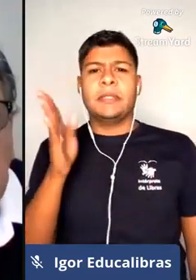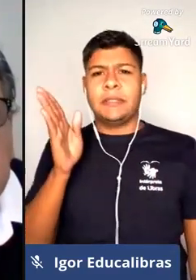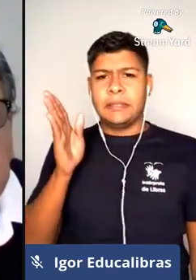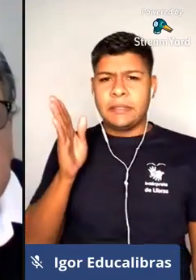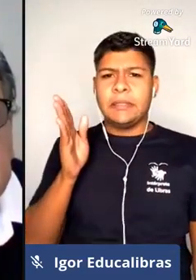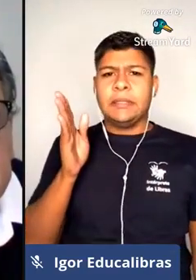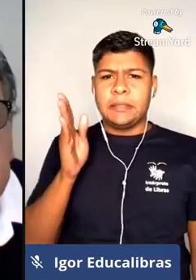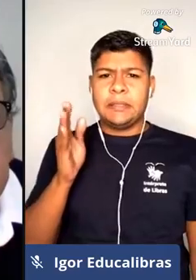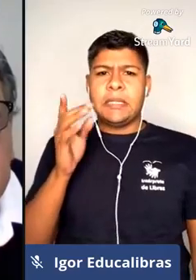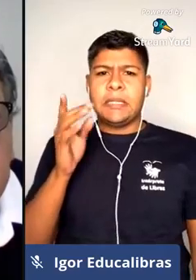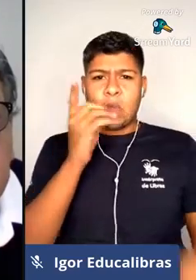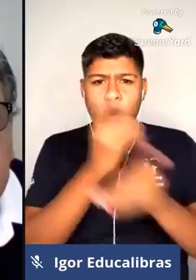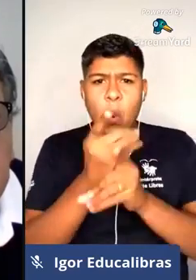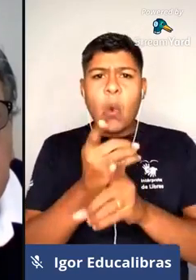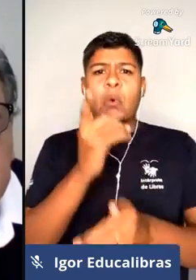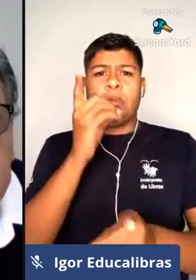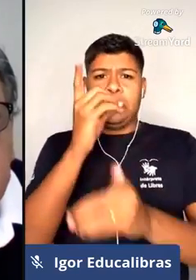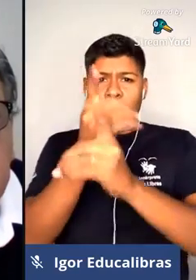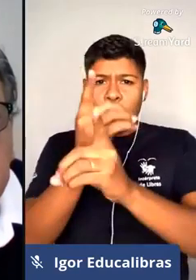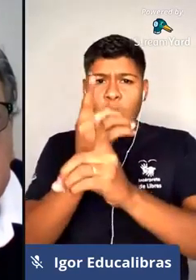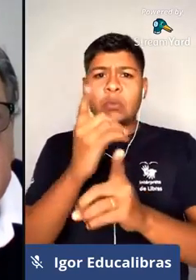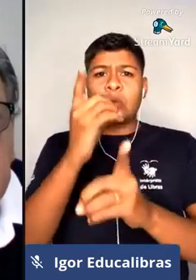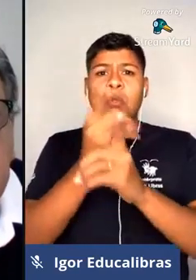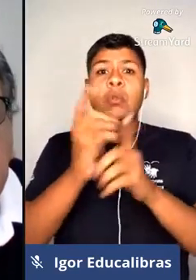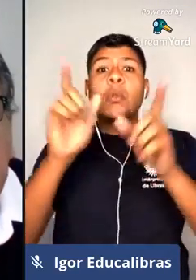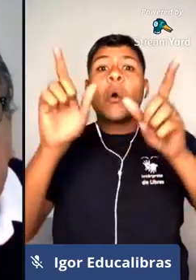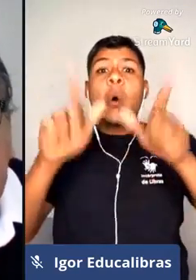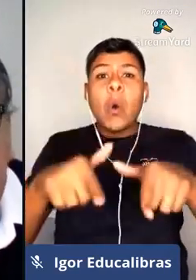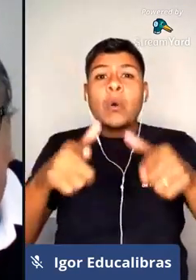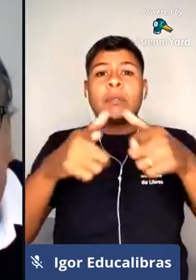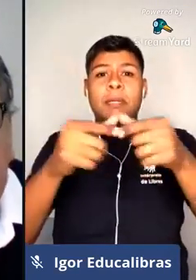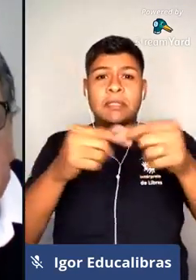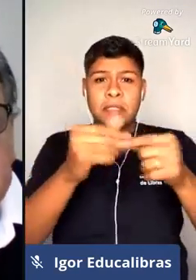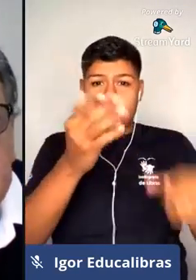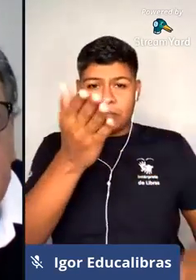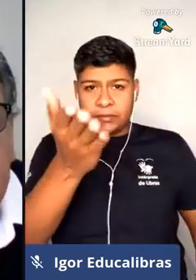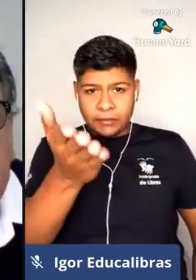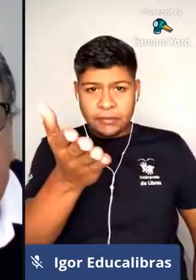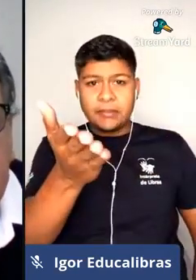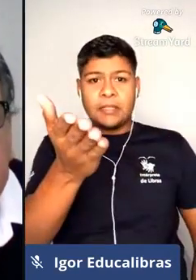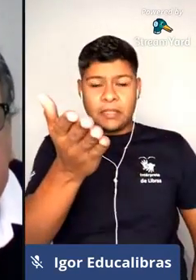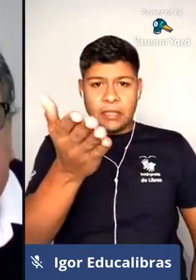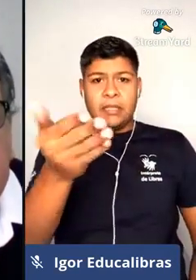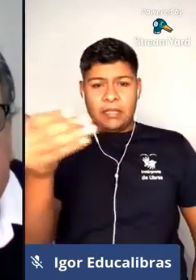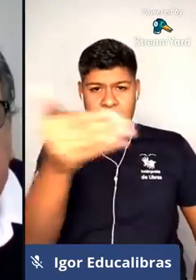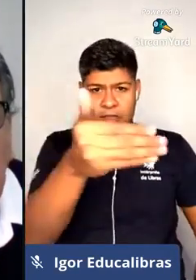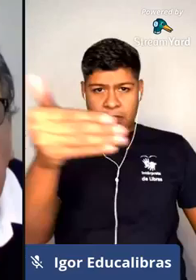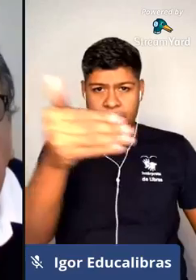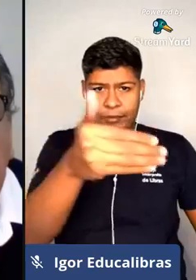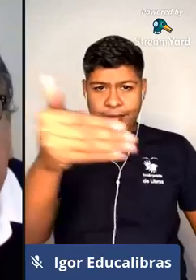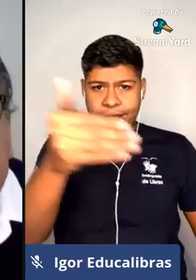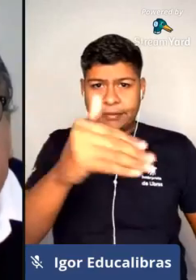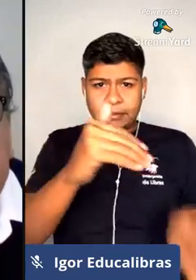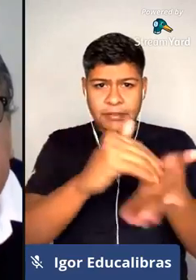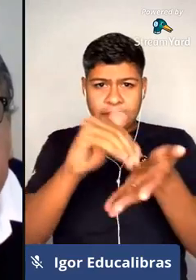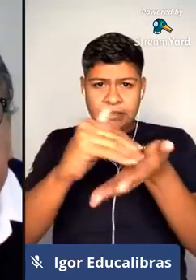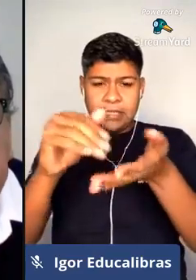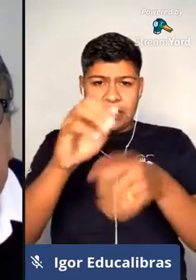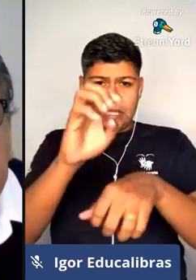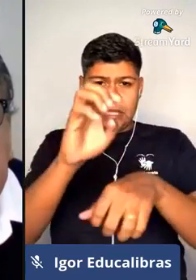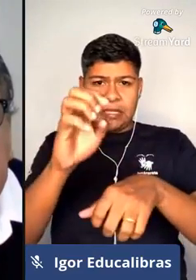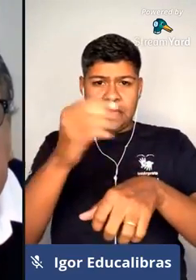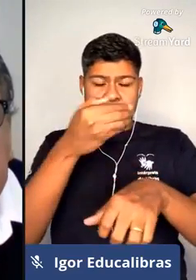vários encontros em Brasília, você lá na Secretaria Estadual,